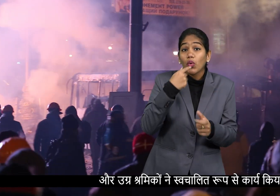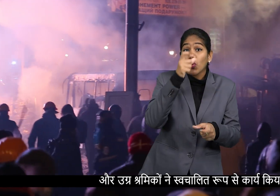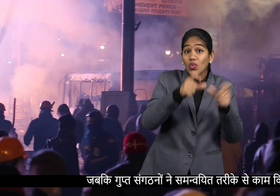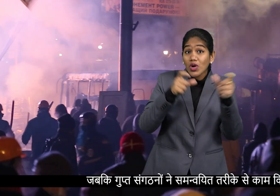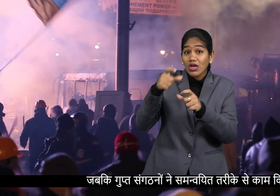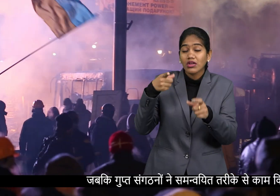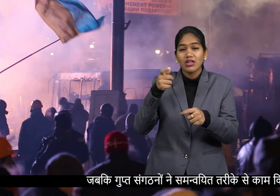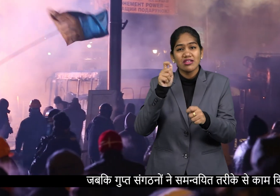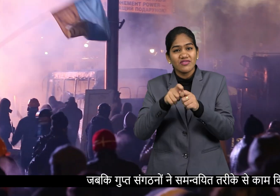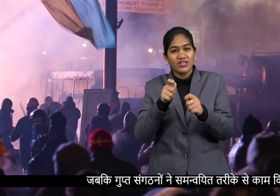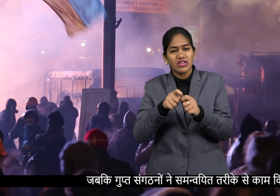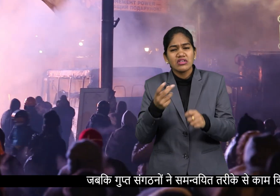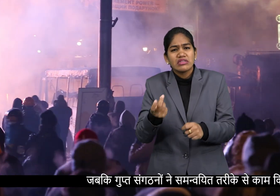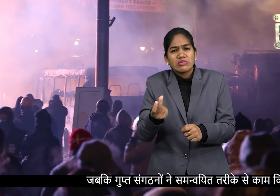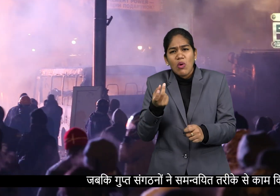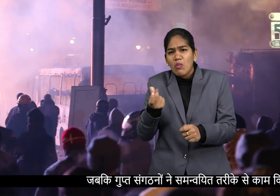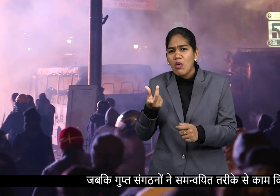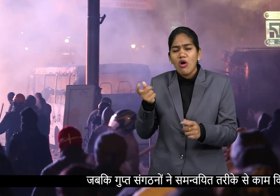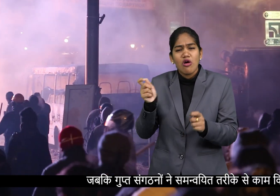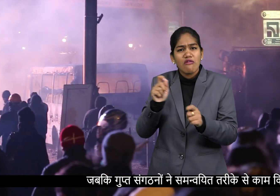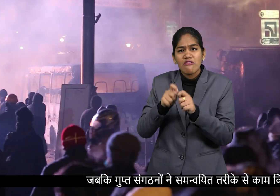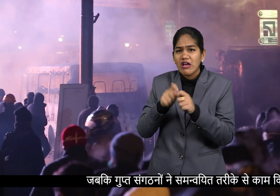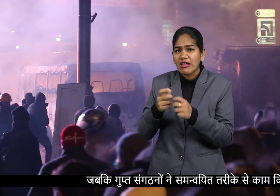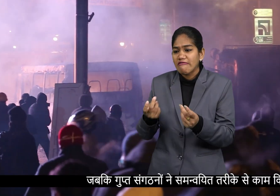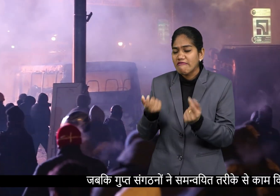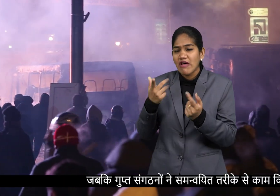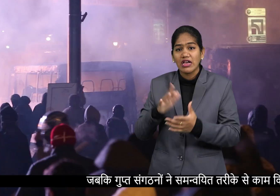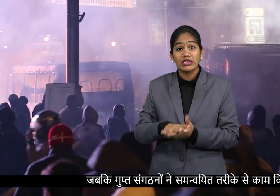किया, जबकि गुप्त